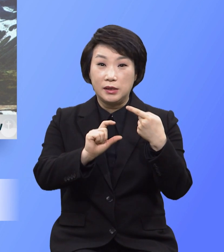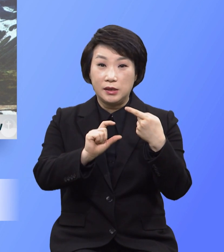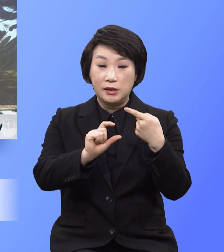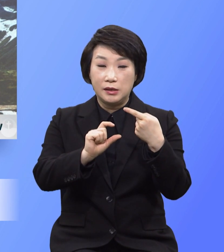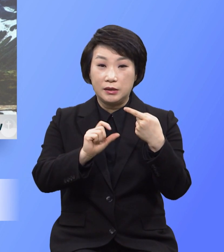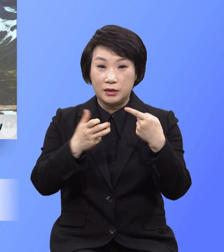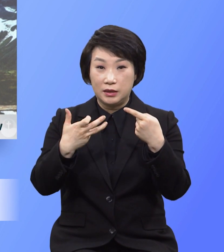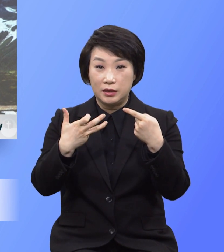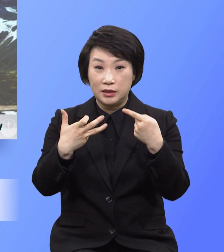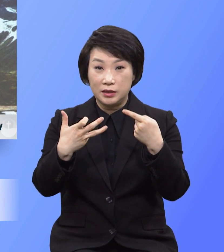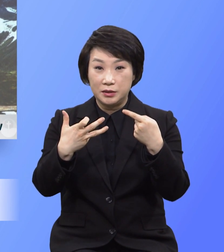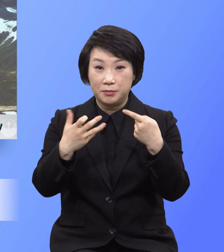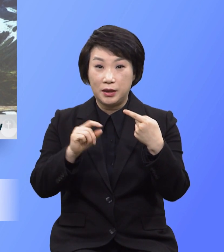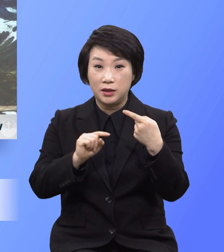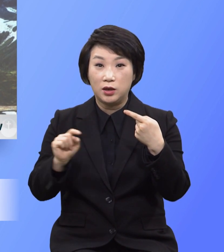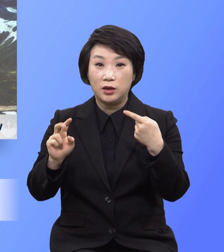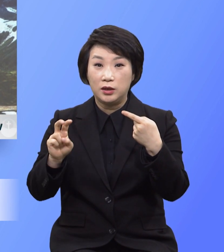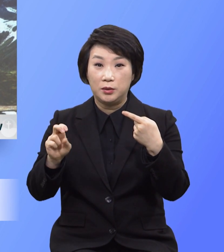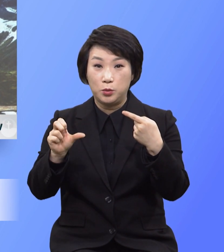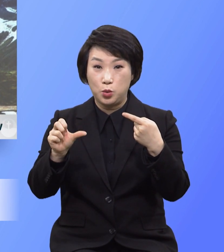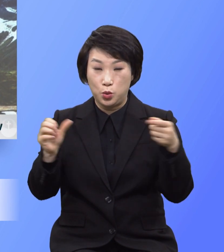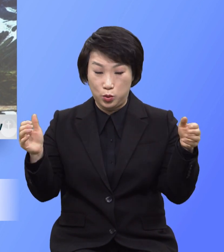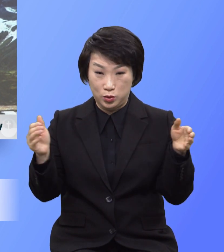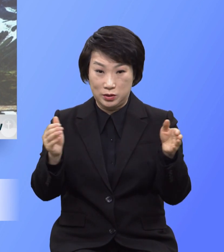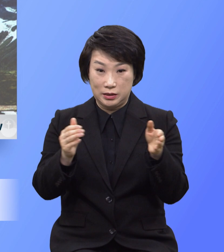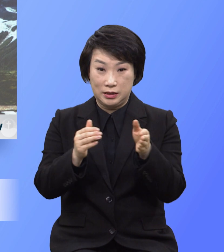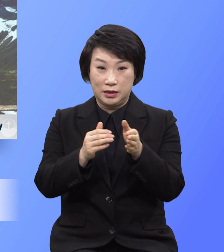마태복음 1장 18절에서